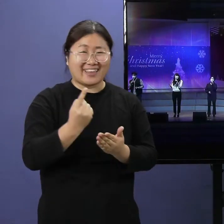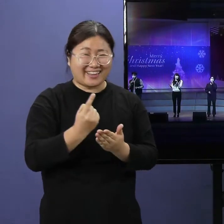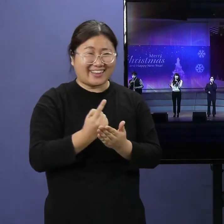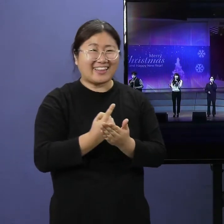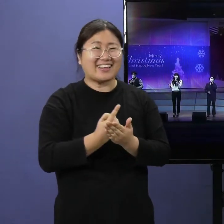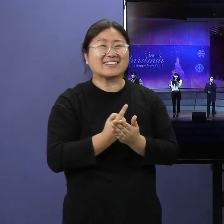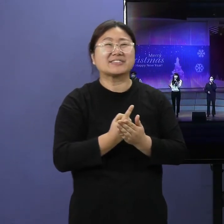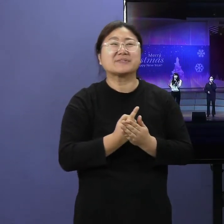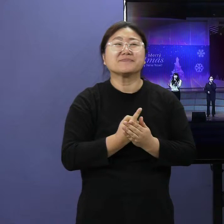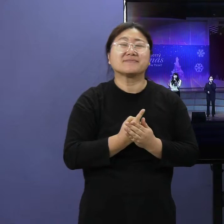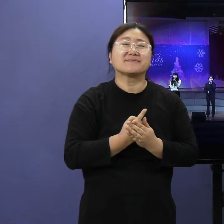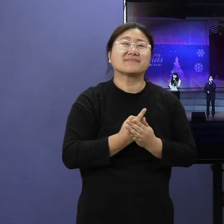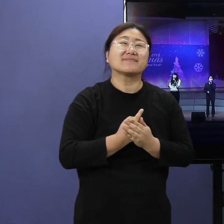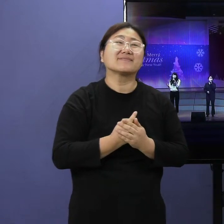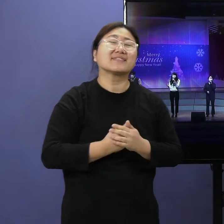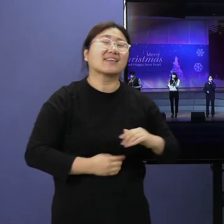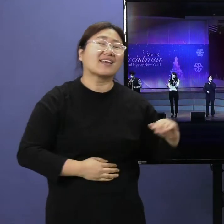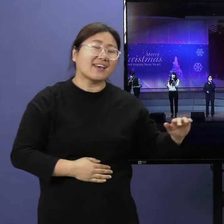오셨네.